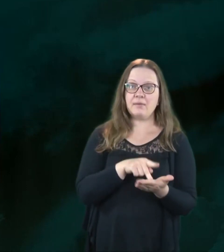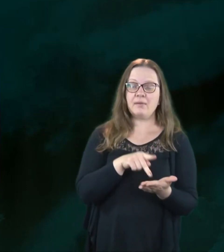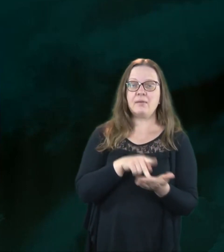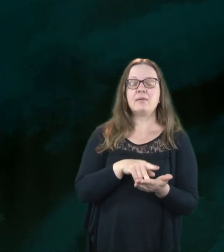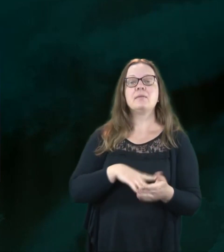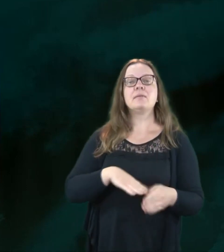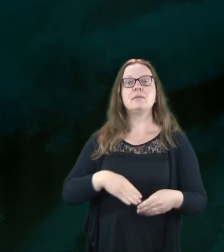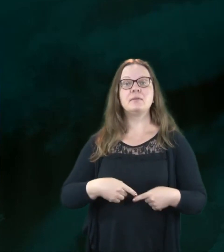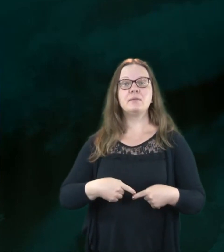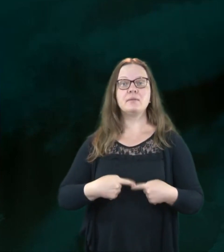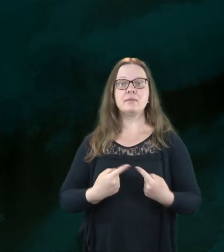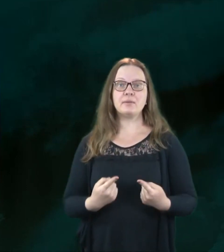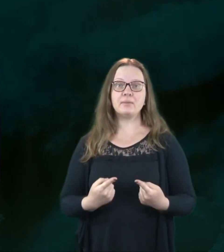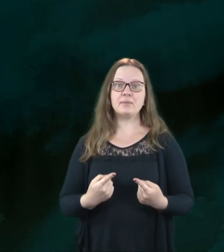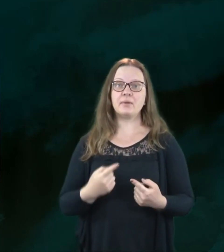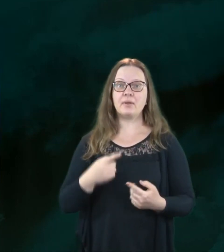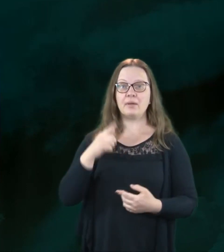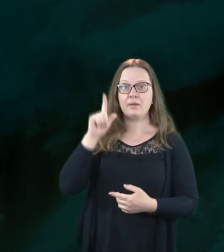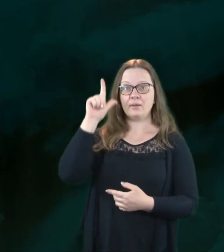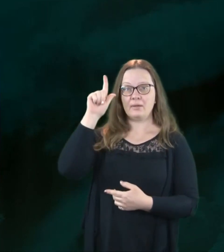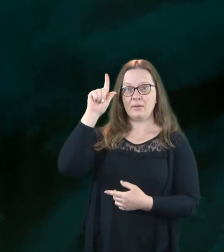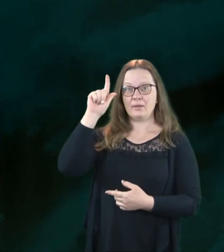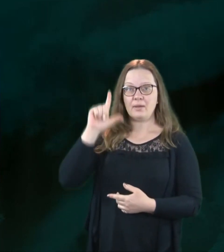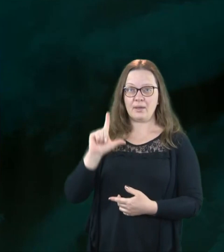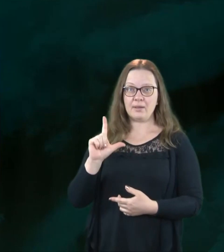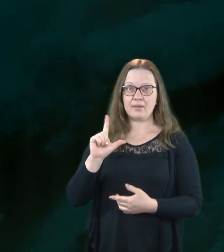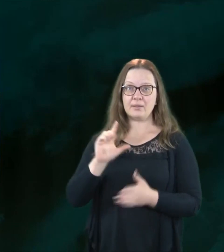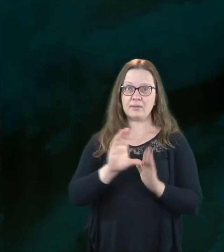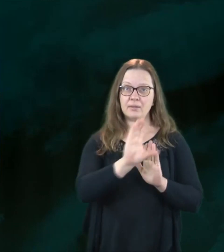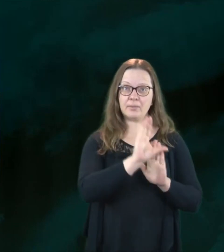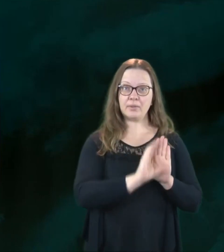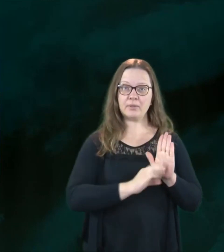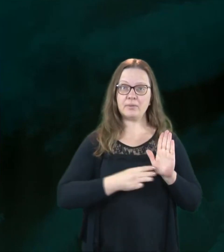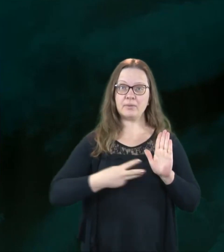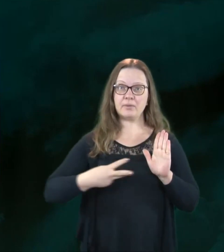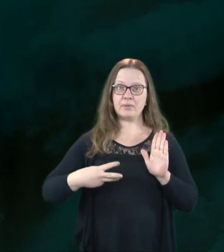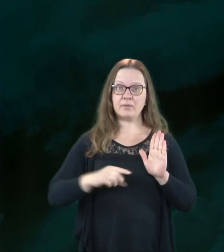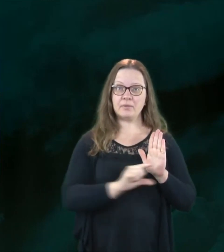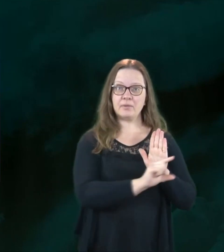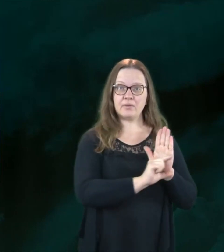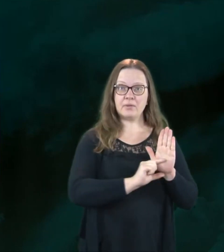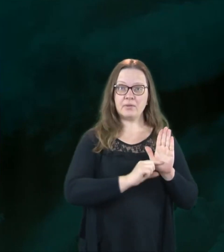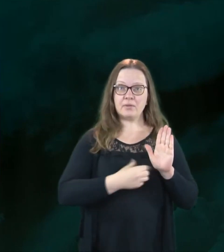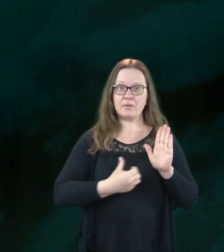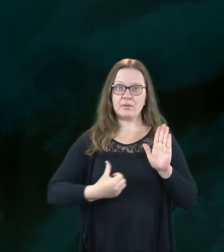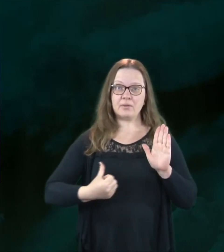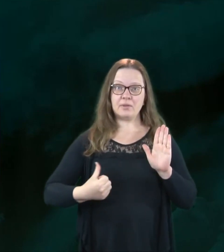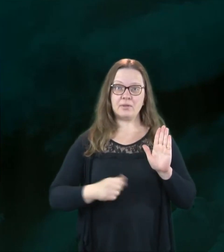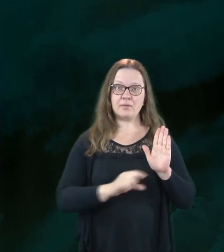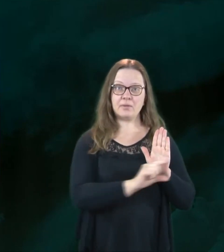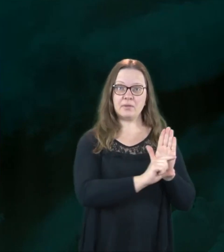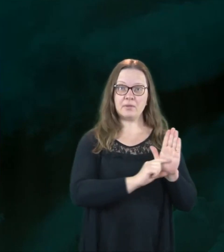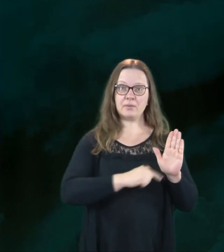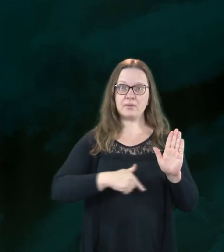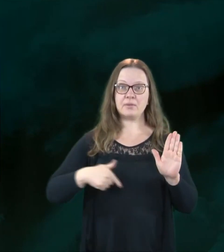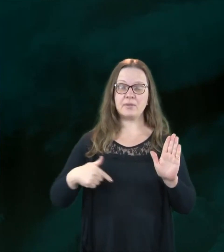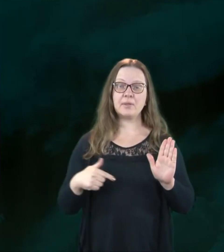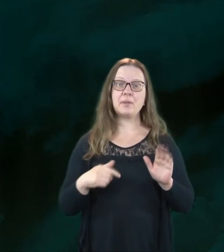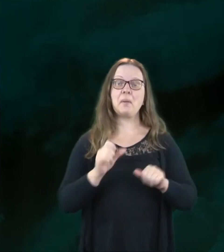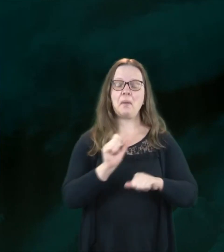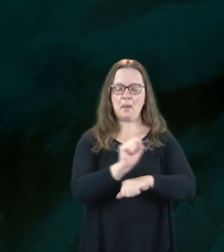3, versículos 6 e 7, dá uma olhada. Gálatas 3, versículos 6 e 7. É o caso de Abraão,